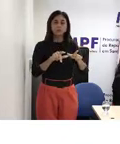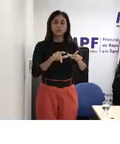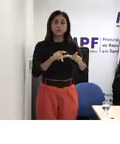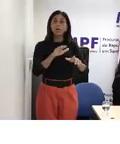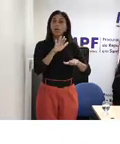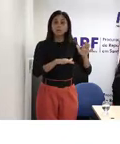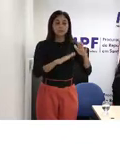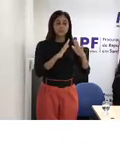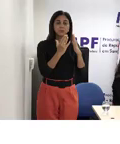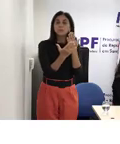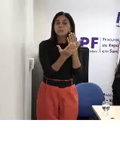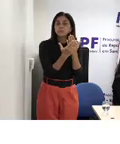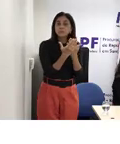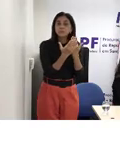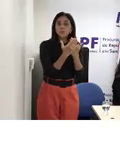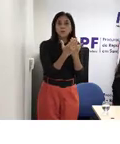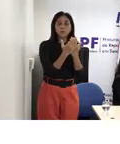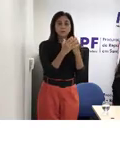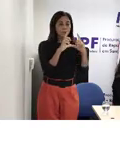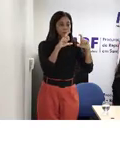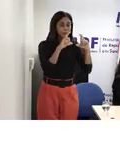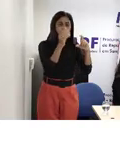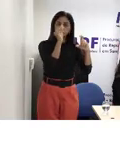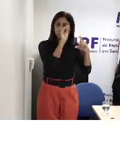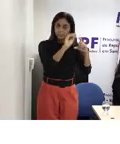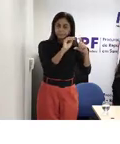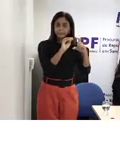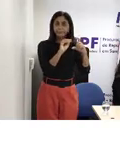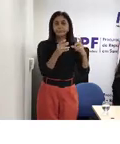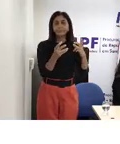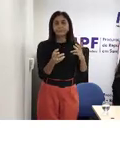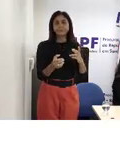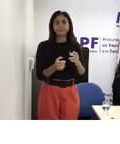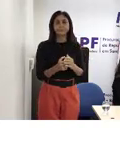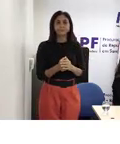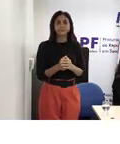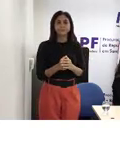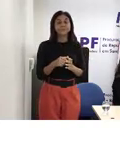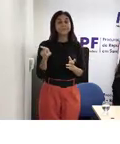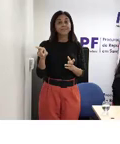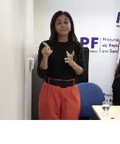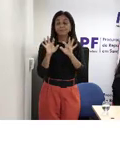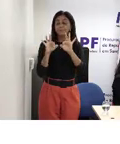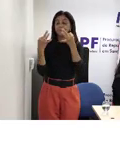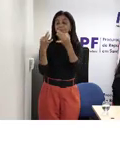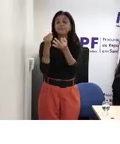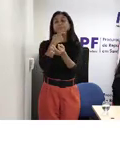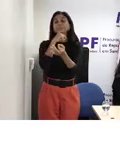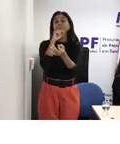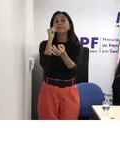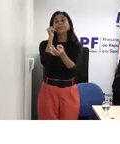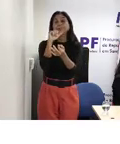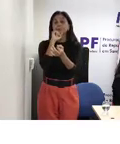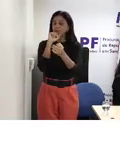criança estuda e isso às vezes é muito comum os pa os pais publicarem as fotos das Crianças levando meu filho